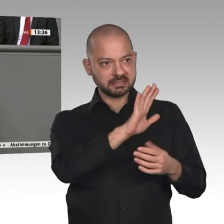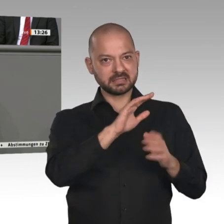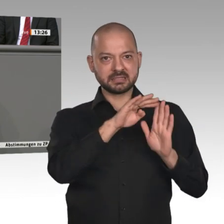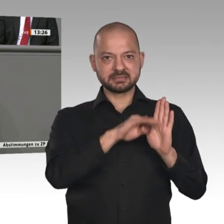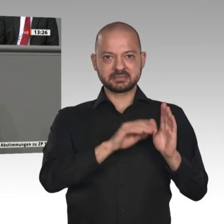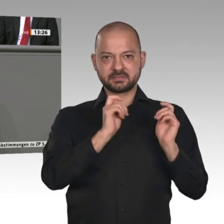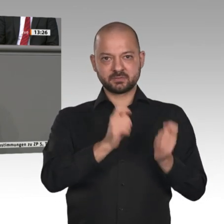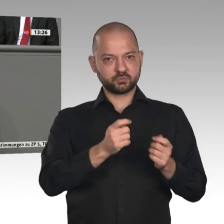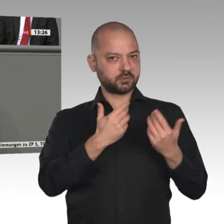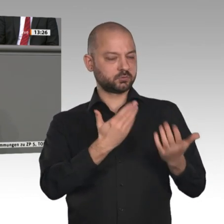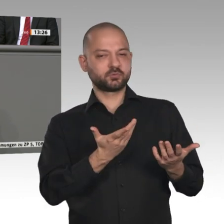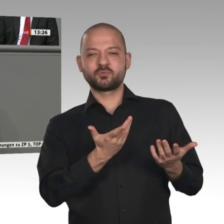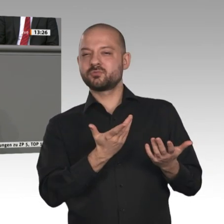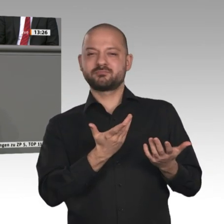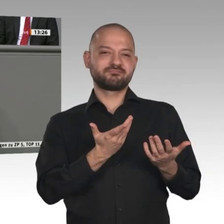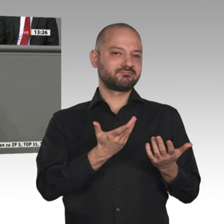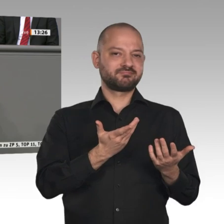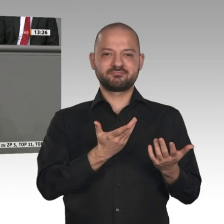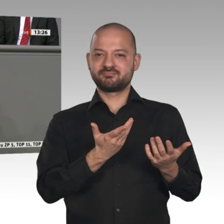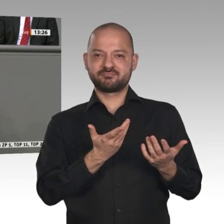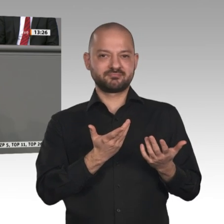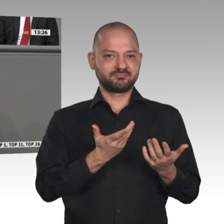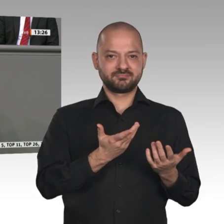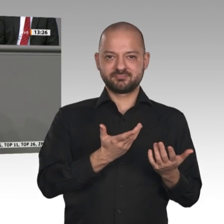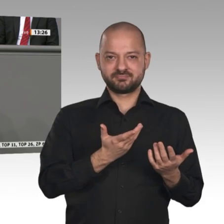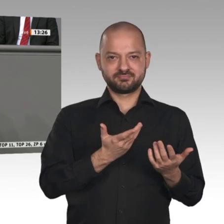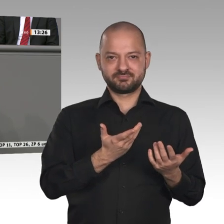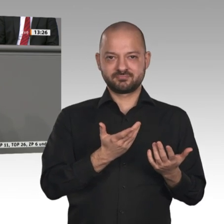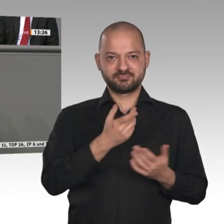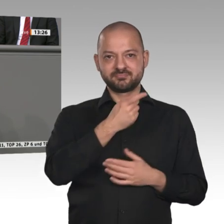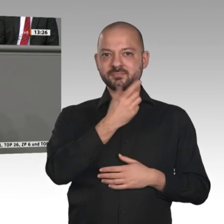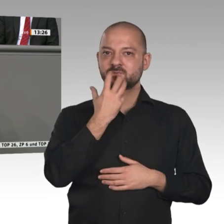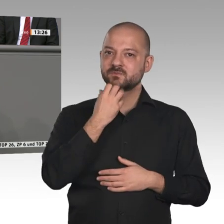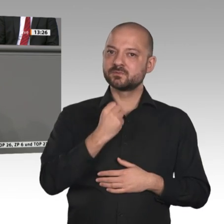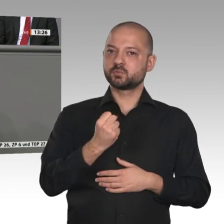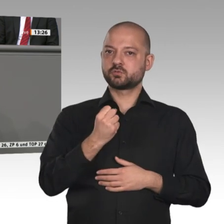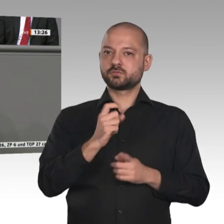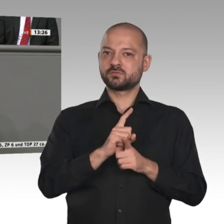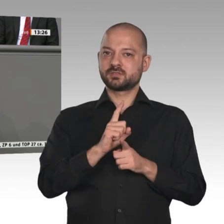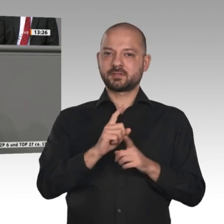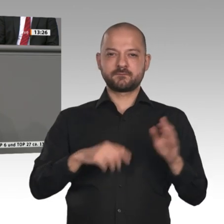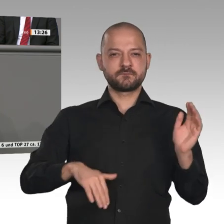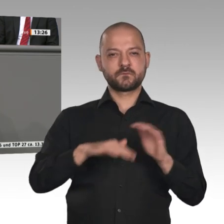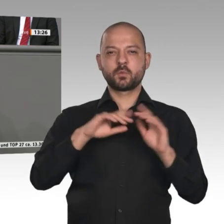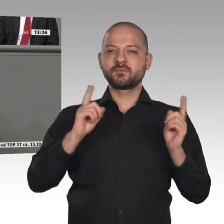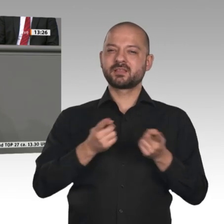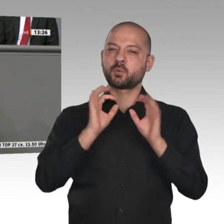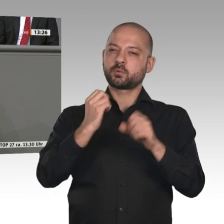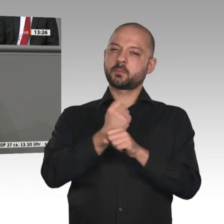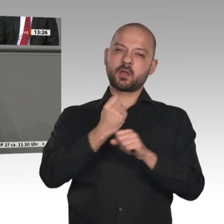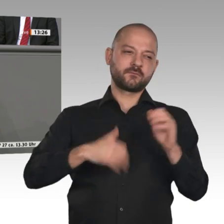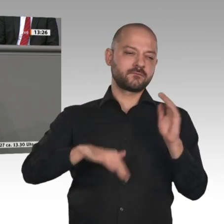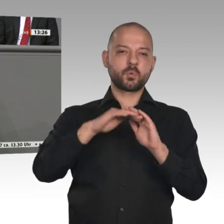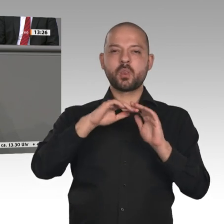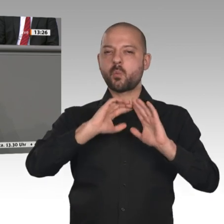und das bedeutet, dass der Gesetzentwurf unbestimmt ist. Abschließend sage ich und rufe ich Ihnen zu, halten wir es in dem Fall mit Montesquieu. Wenn